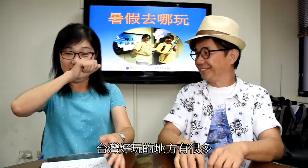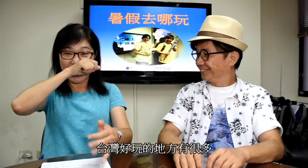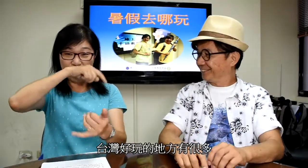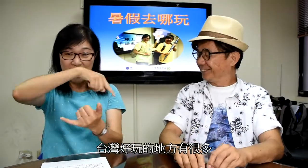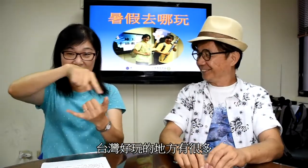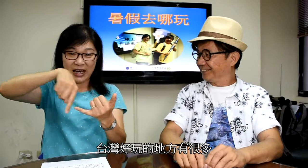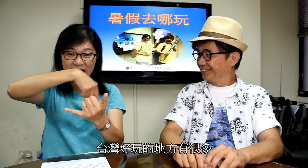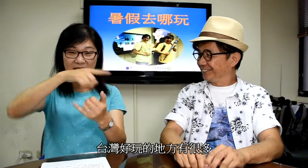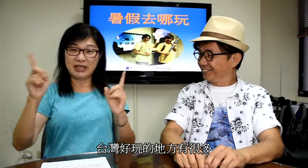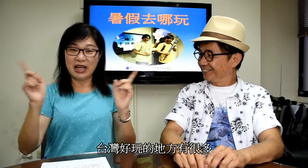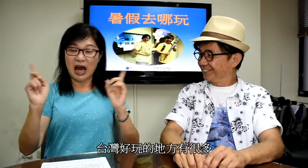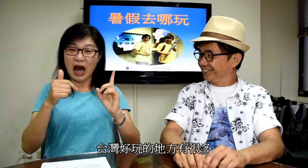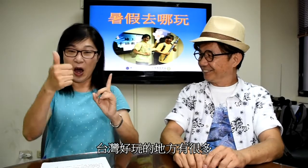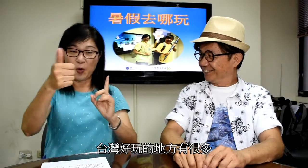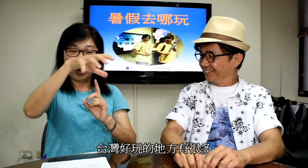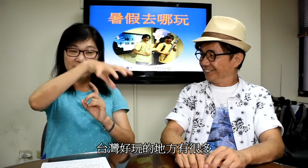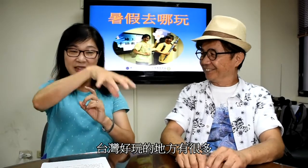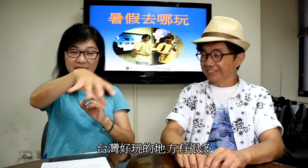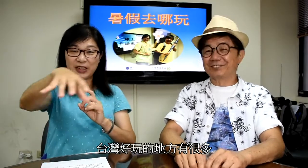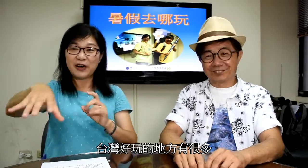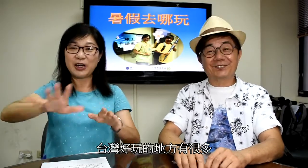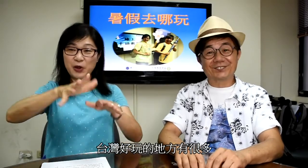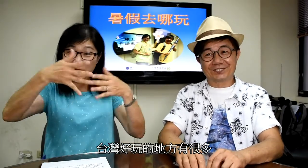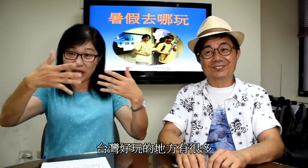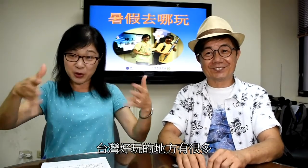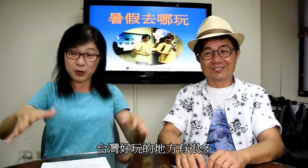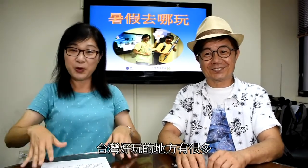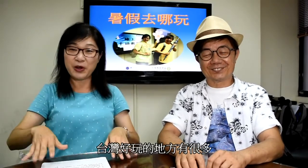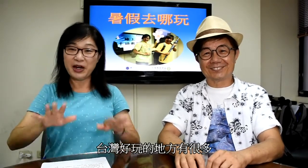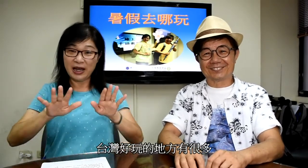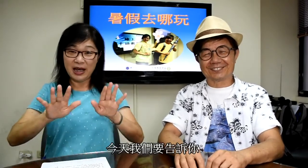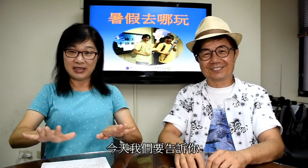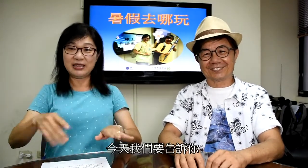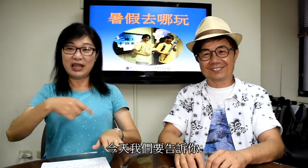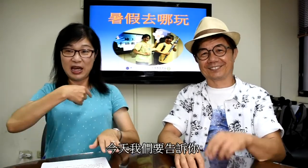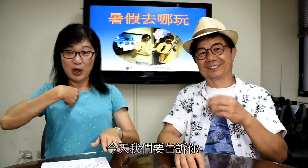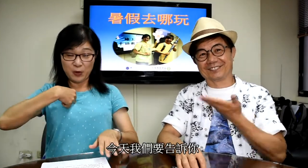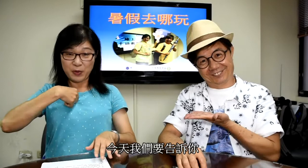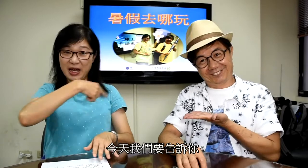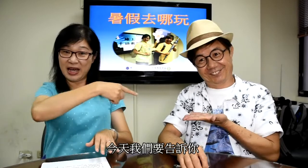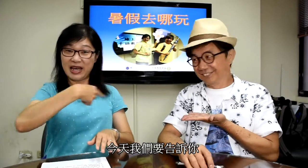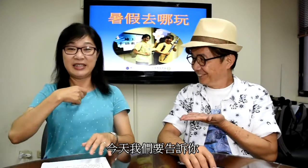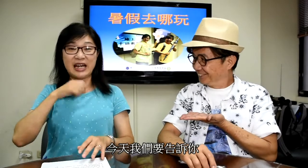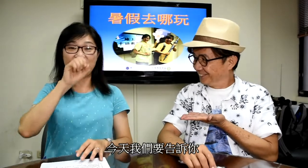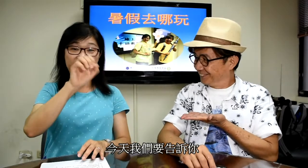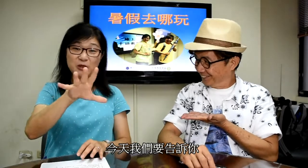台湾好玩的地方有很多，今天我们要告诉